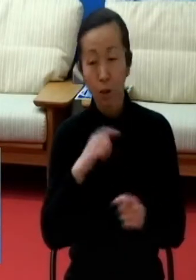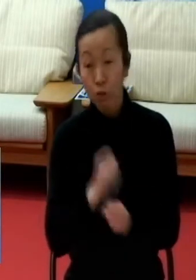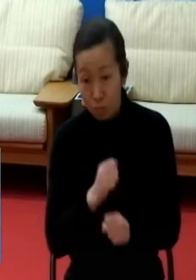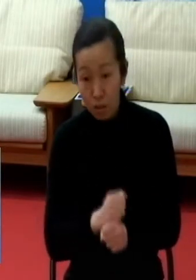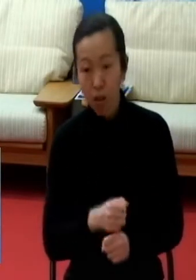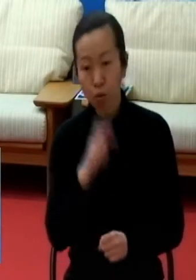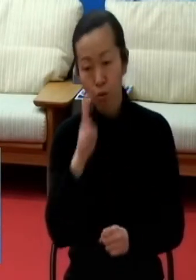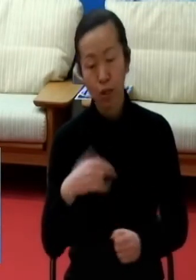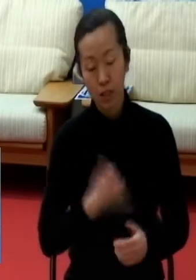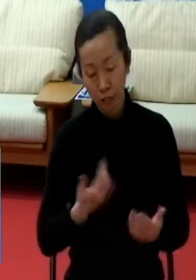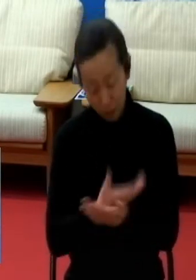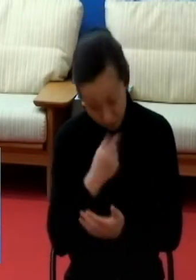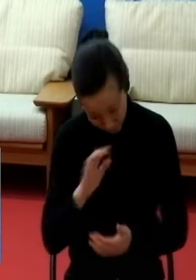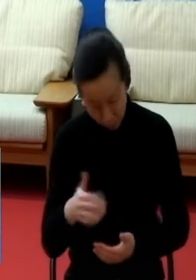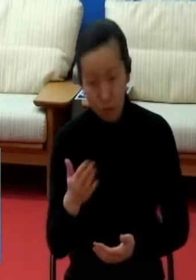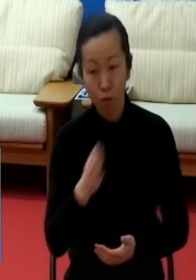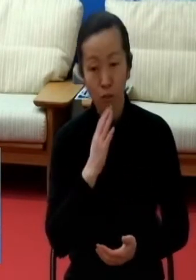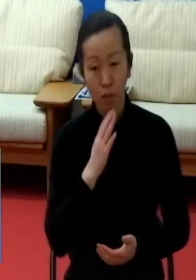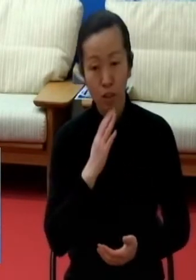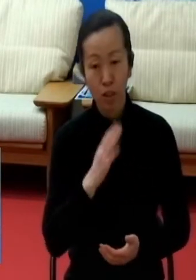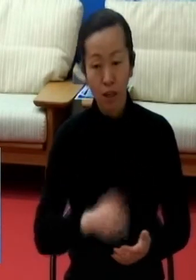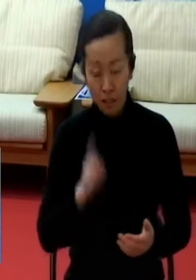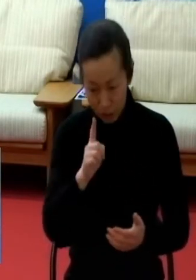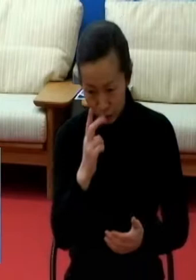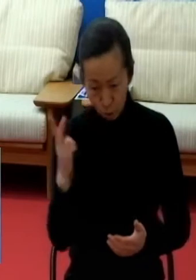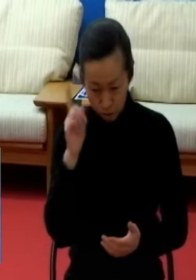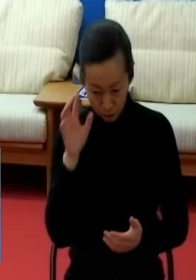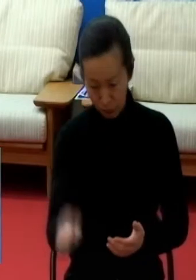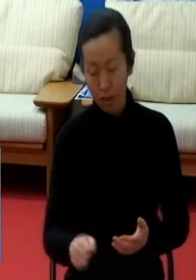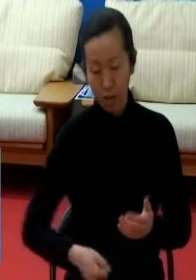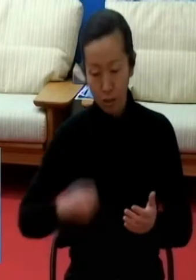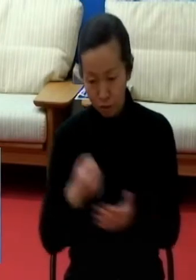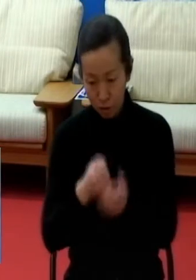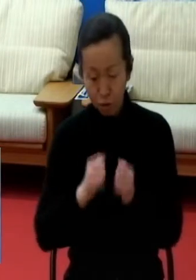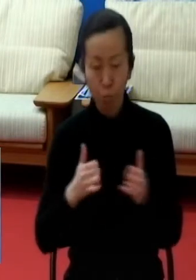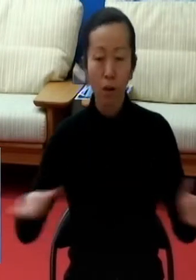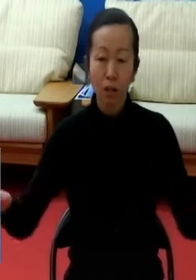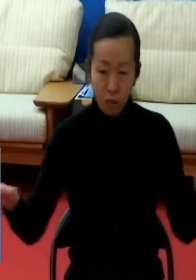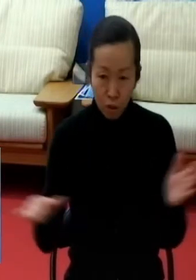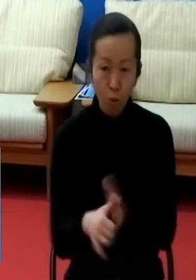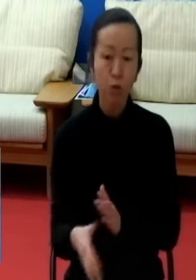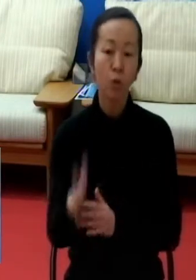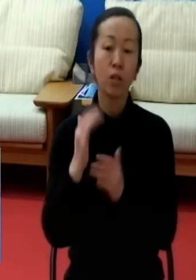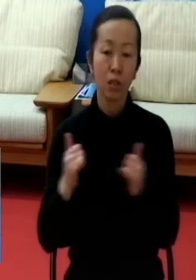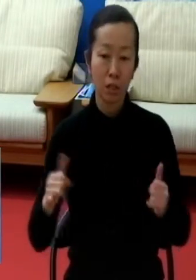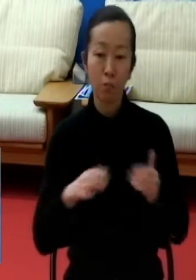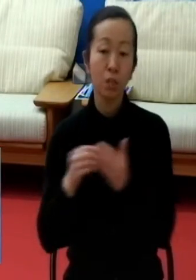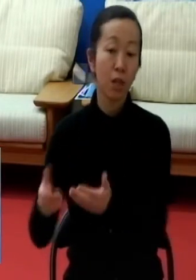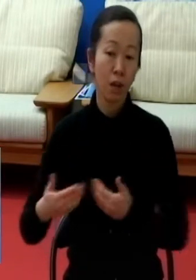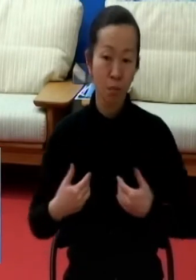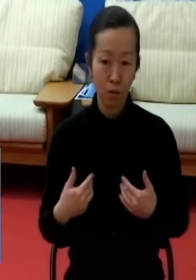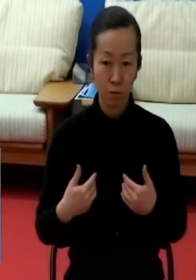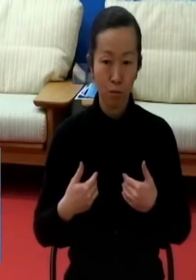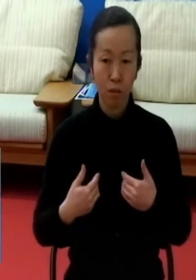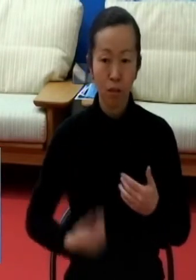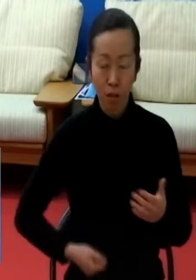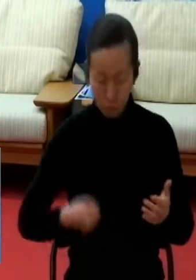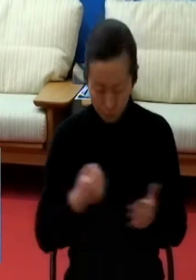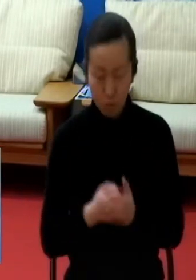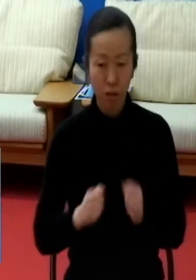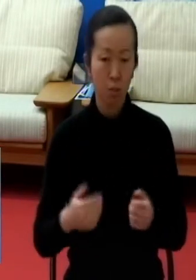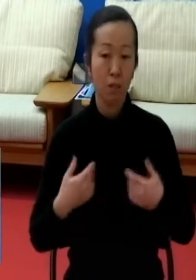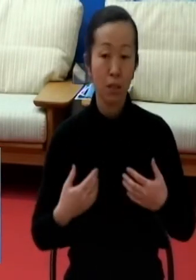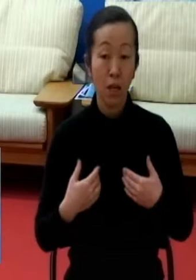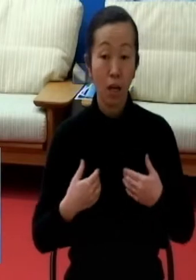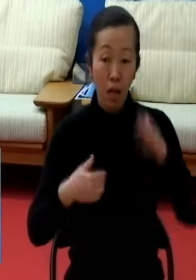かし一度契約を掴んで、決断すると一生勝利します。 그래서 예배 성공은 인생 성공이요. 한 번의 예배가 내 인생을 바꿀 수